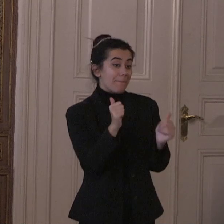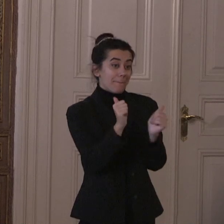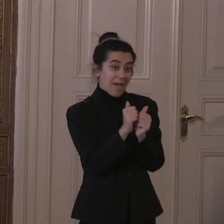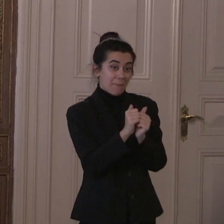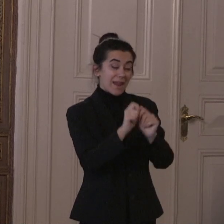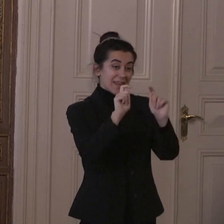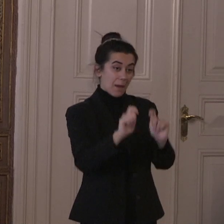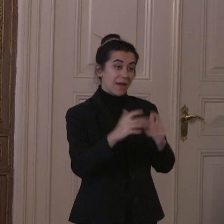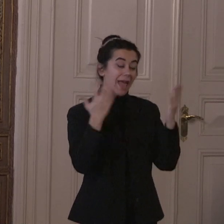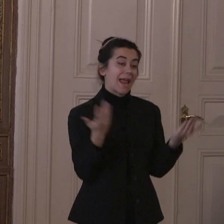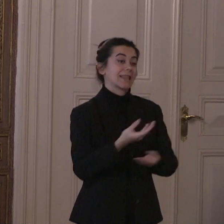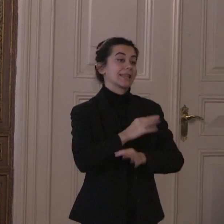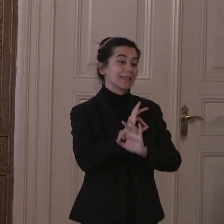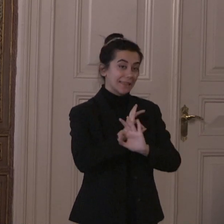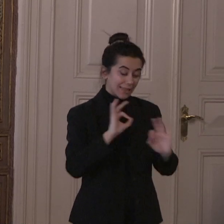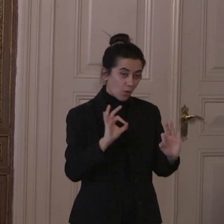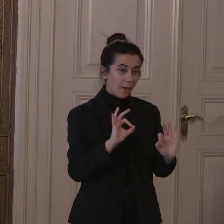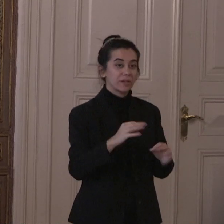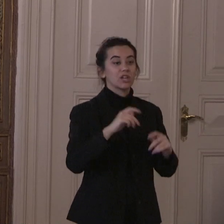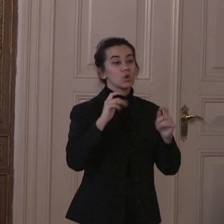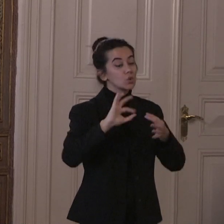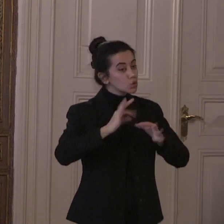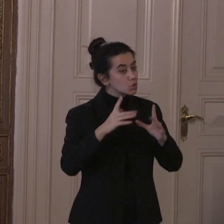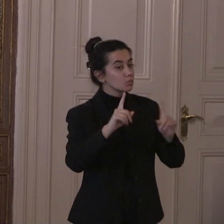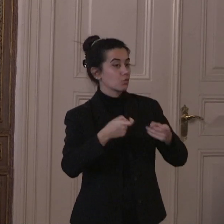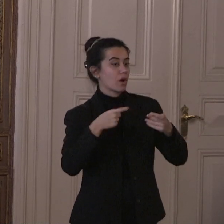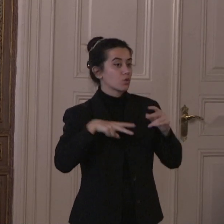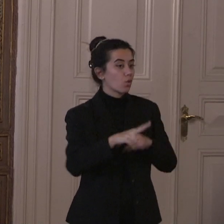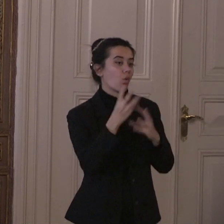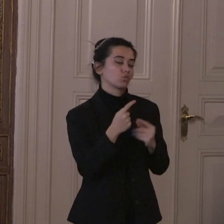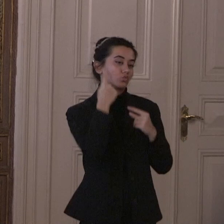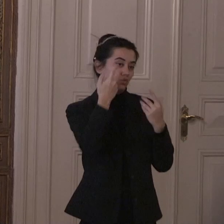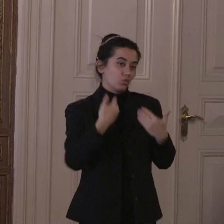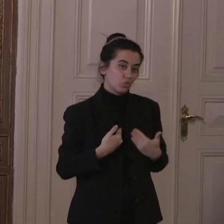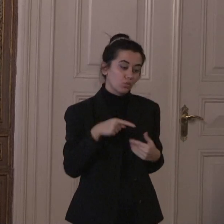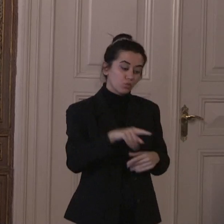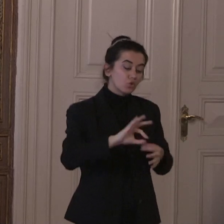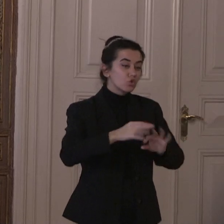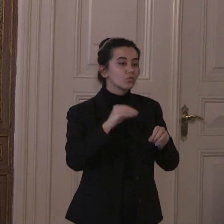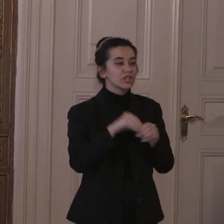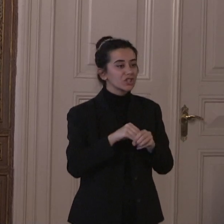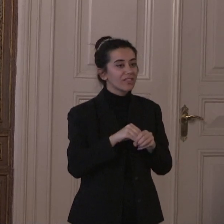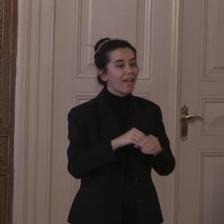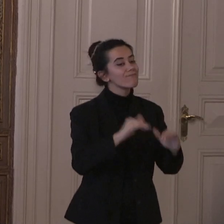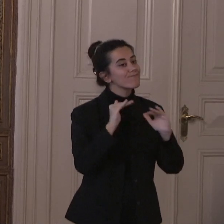çözüm olduğunu düşünüyoruz. Ve bu şekilde çalışmalar yapılmasında teşvik etmeye çalışıyoruz.